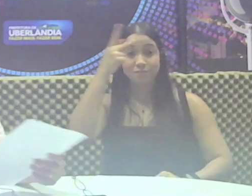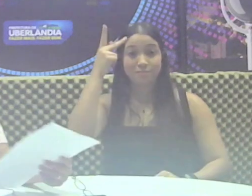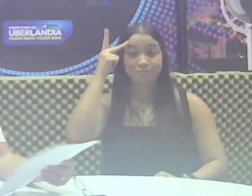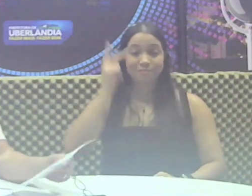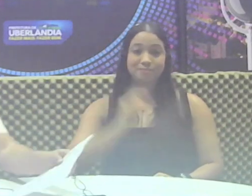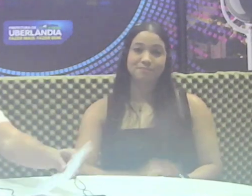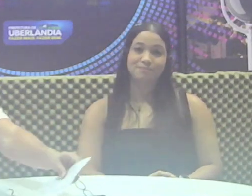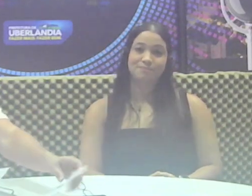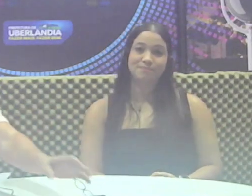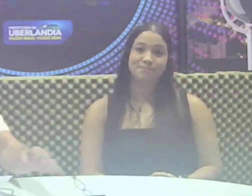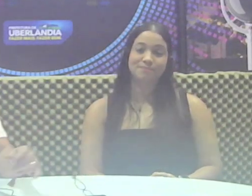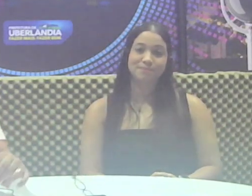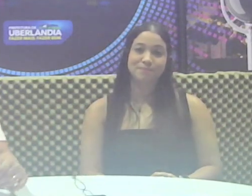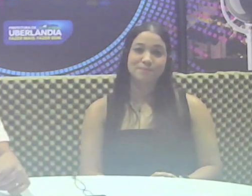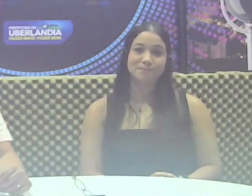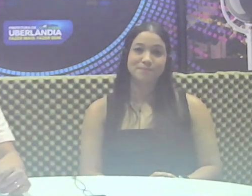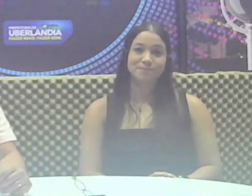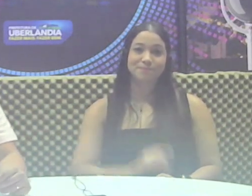Uberlândia.